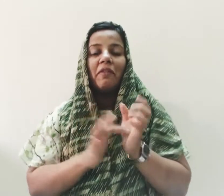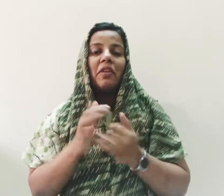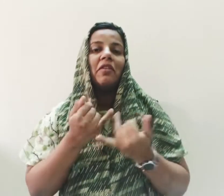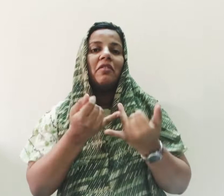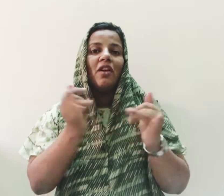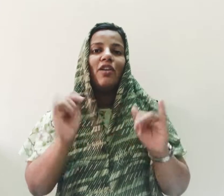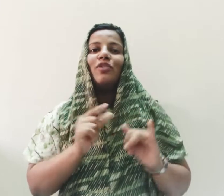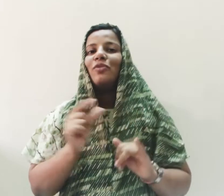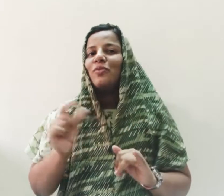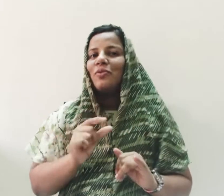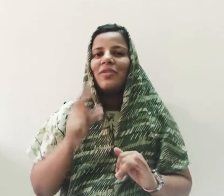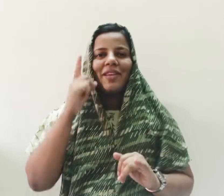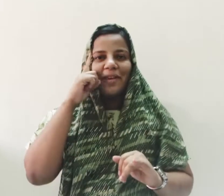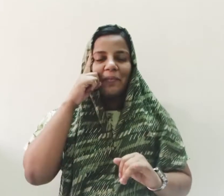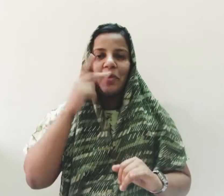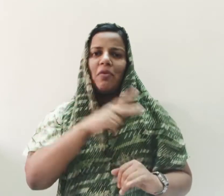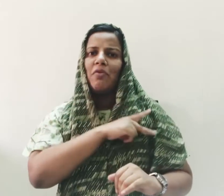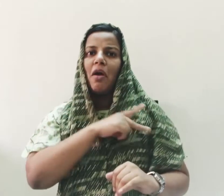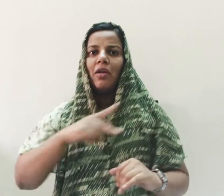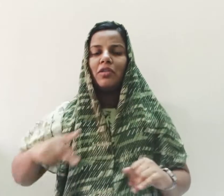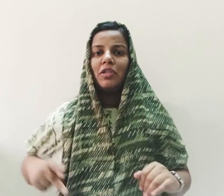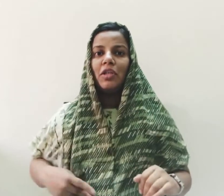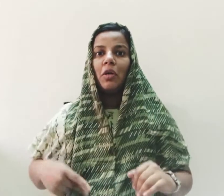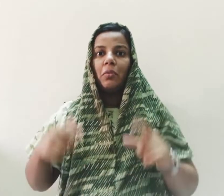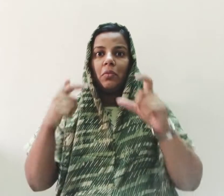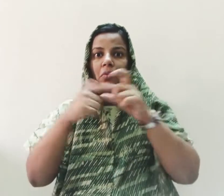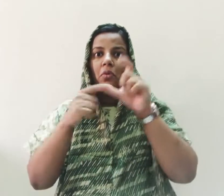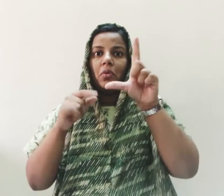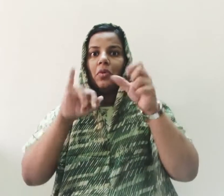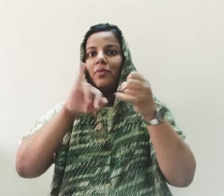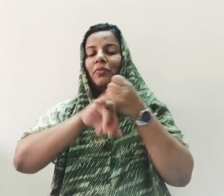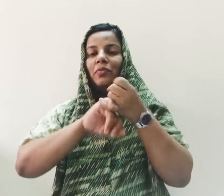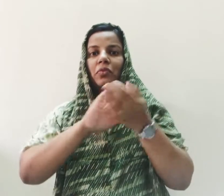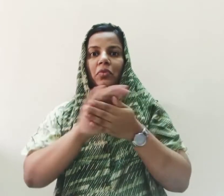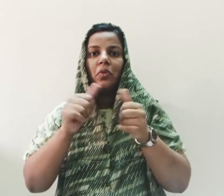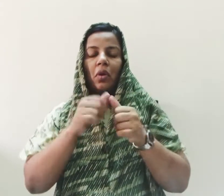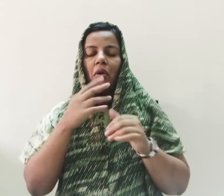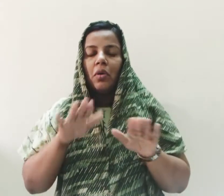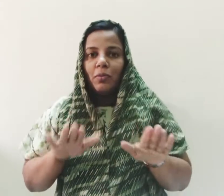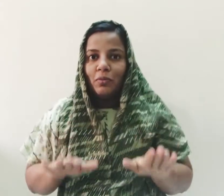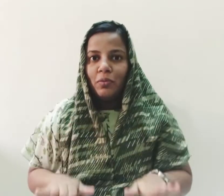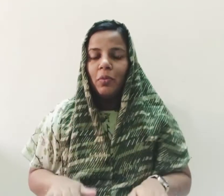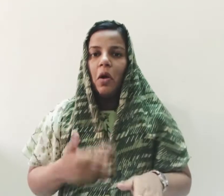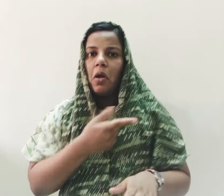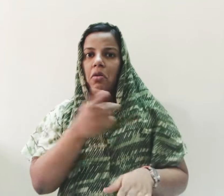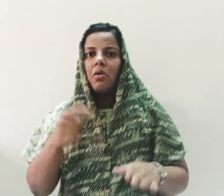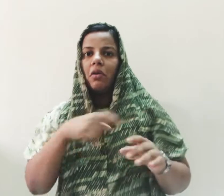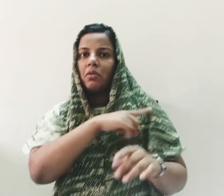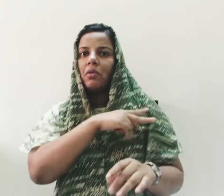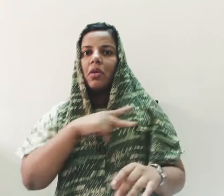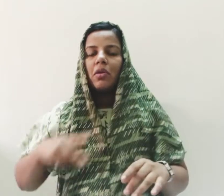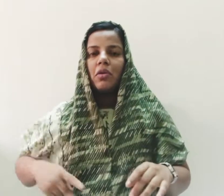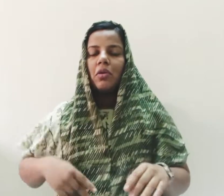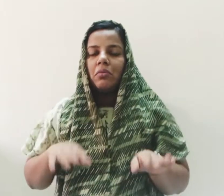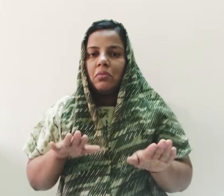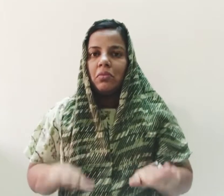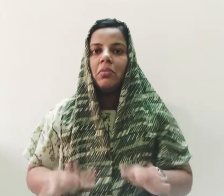ദൈവരാജ്യത്തെ പ്രയോജനപ്പെടുന്നു. അമേൻ രാജാക്കന്മാർ പോലും ഏലീശയെ കണ്ട് വണങ്ങുന്നു. അമേൻ പ്രഭുക്കന്മാർ ഏലീശയുടെ അടുക്കലേക്ക് വരുന്നു. ദേശത്തൊരു